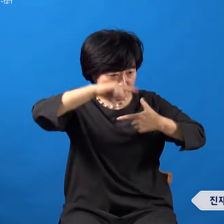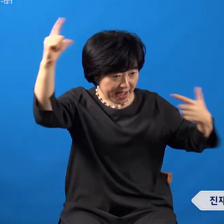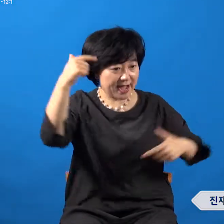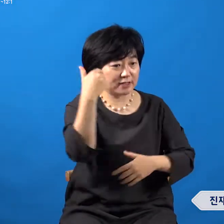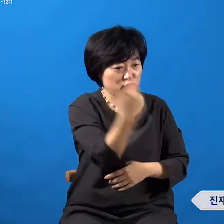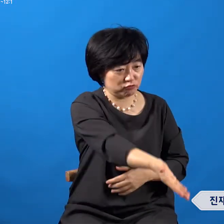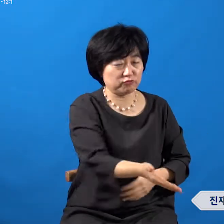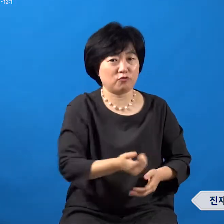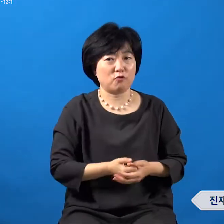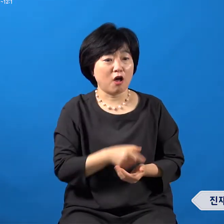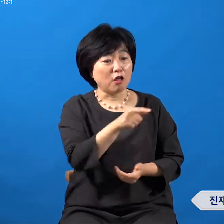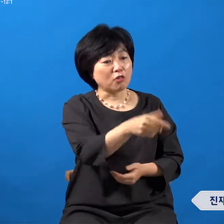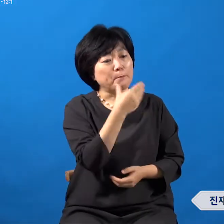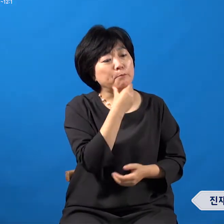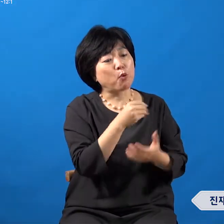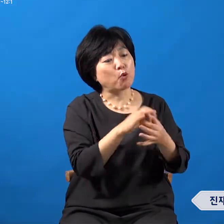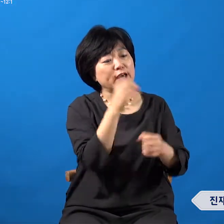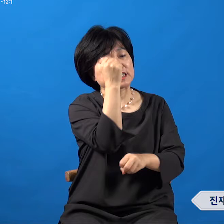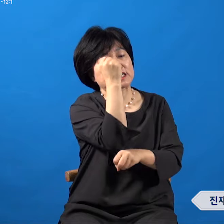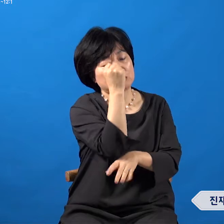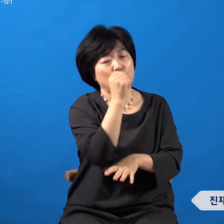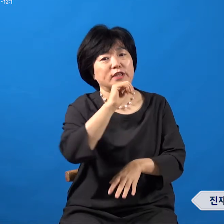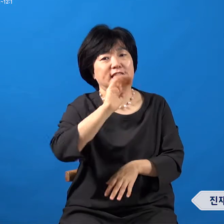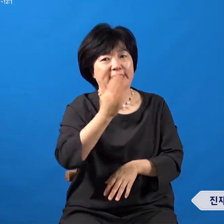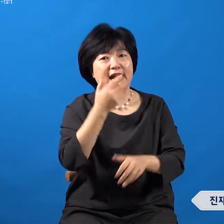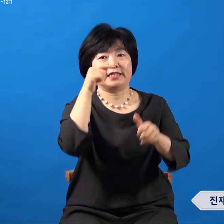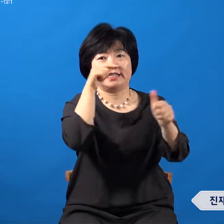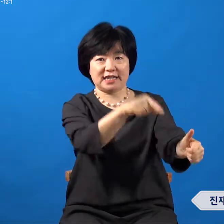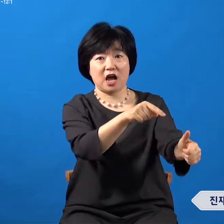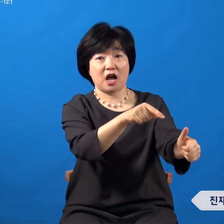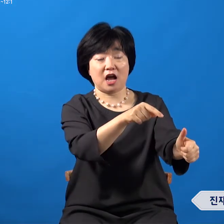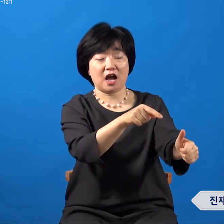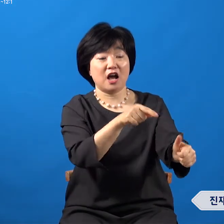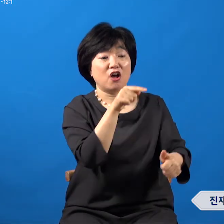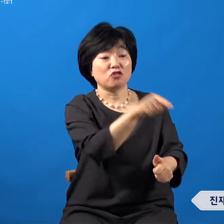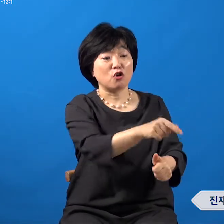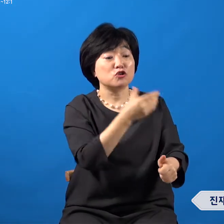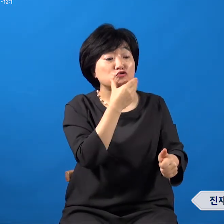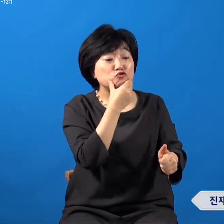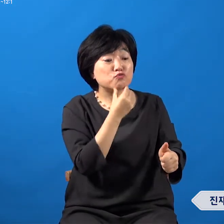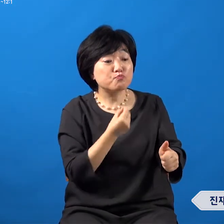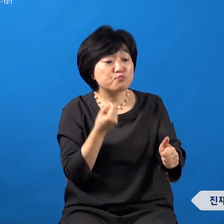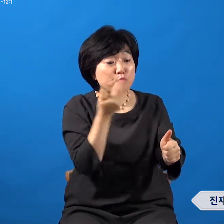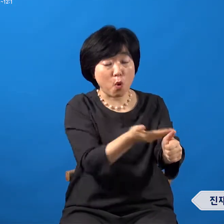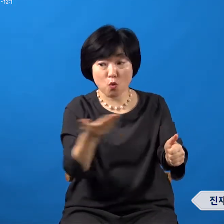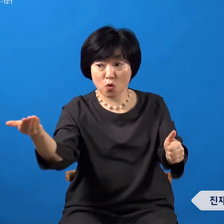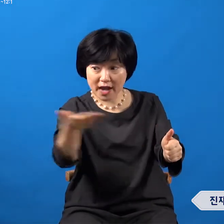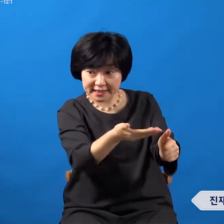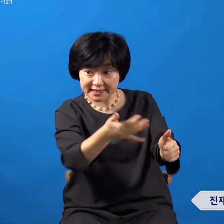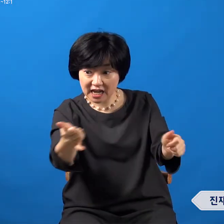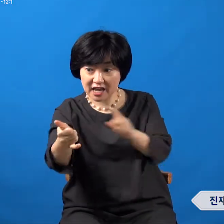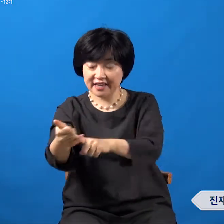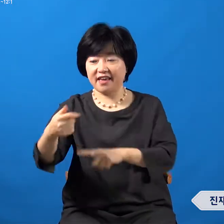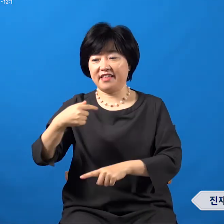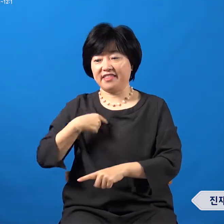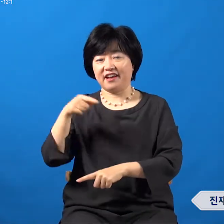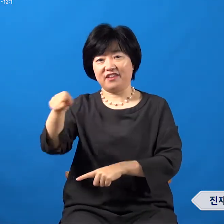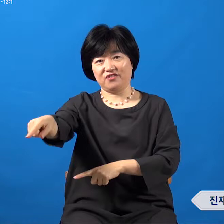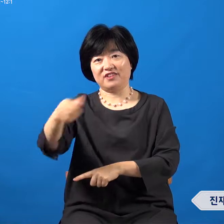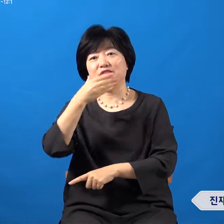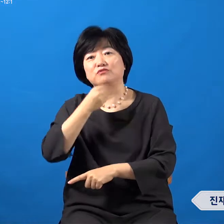창대케 하리니 너는 복의 근원이 될지라. 너를 축복하는 자에게 내가